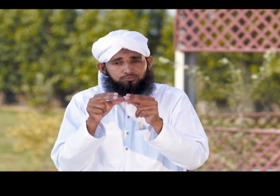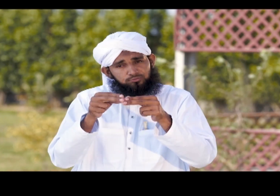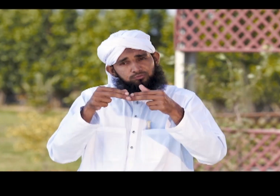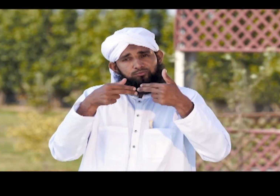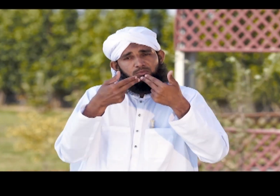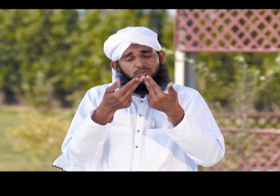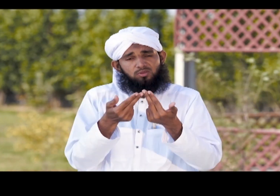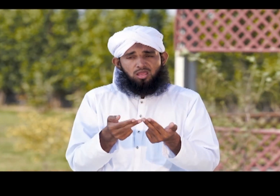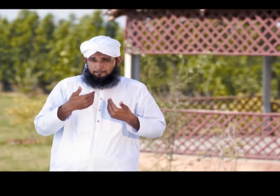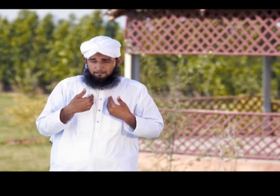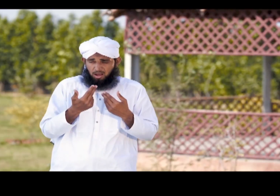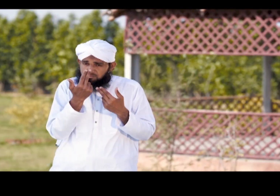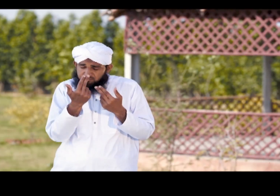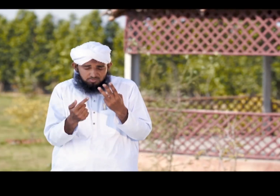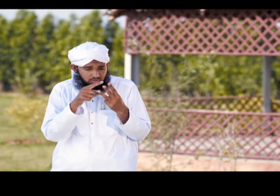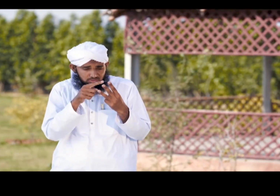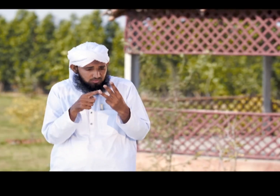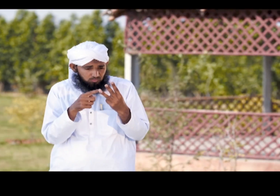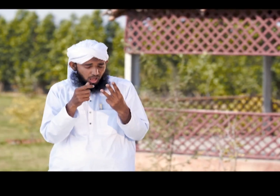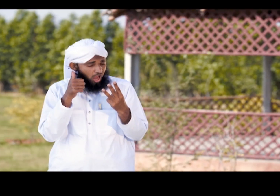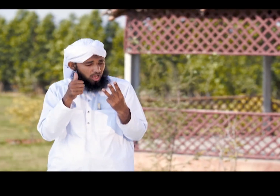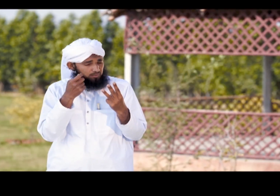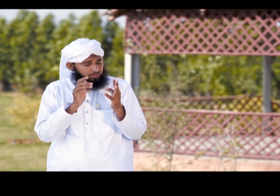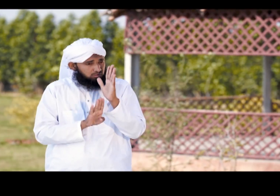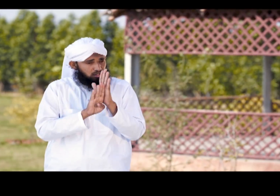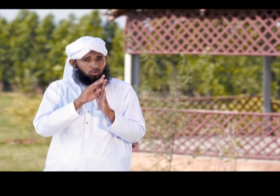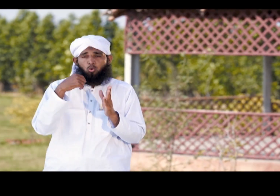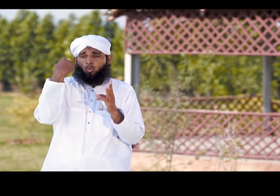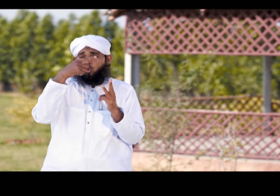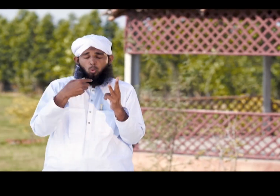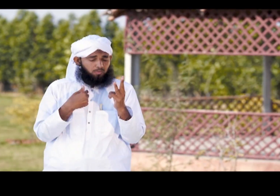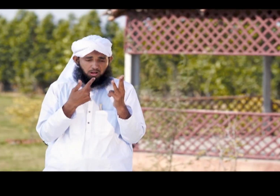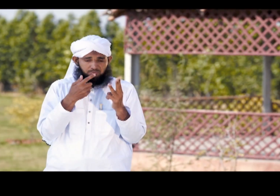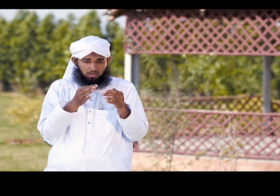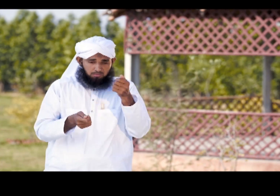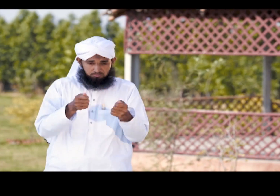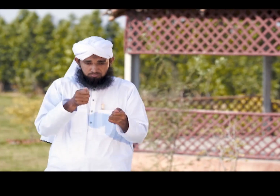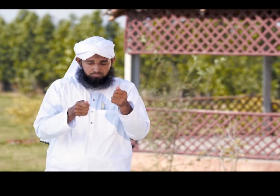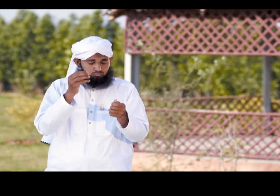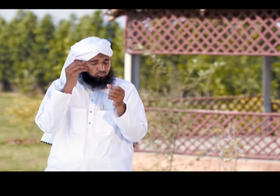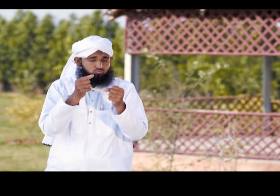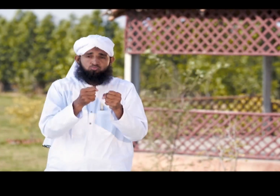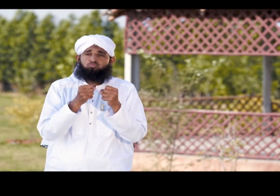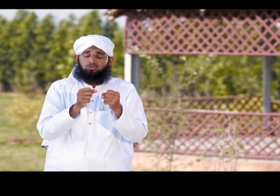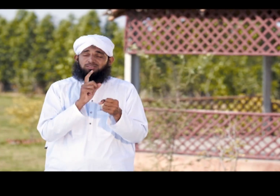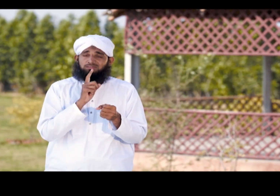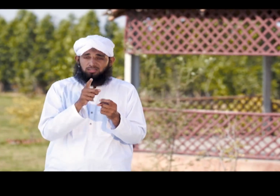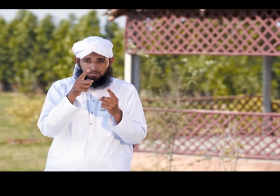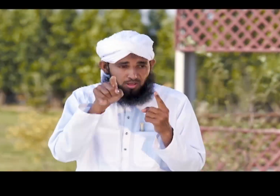یہ نہیں کہہ سکتا کہ آپ تینوں میں سے کون زیادہ سخی ہے، بے شک آپ تینوں ہی سخی اور واجب الاحترام ہیں۔ پھر